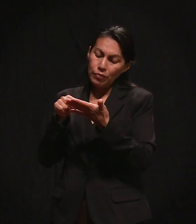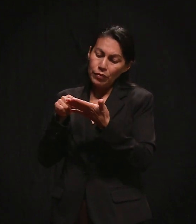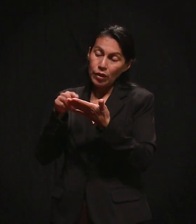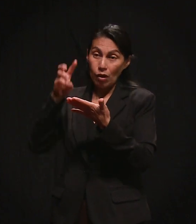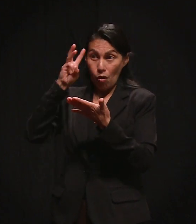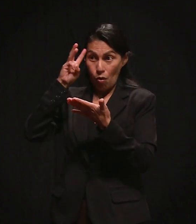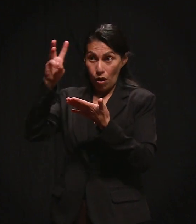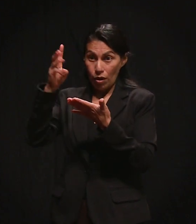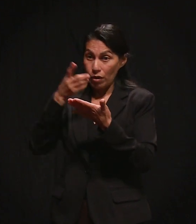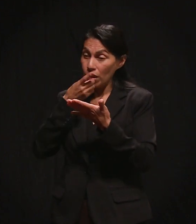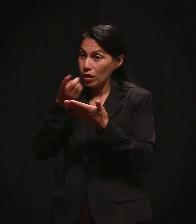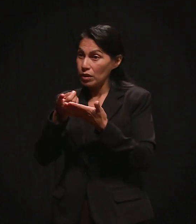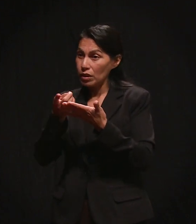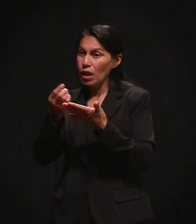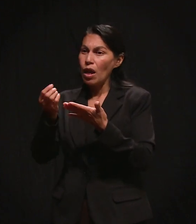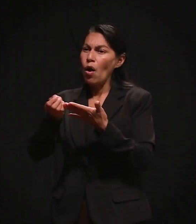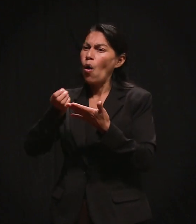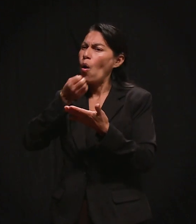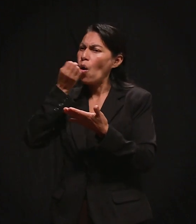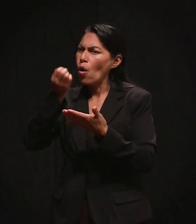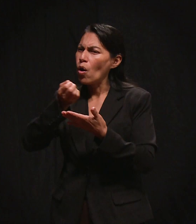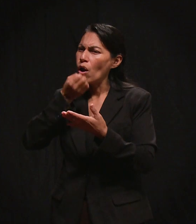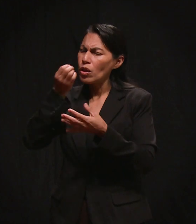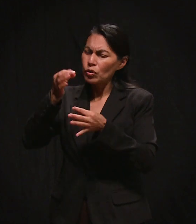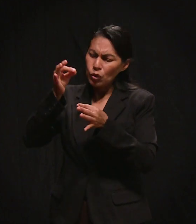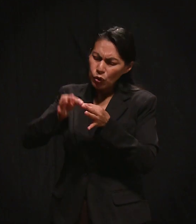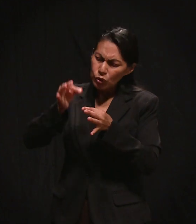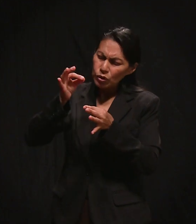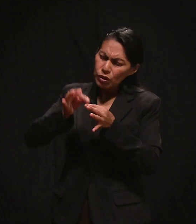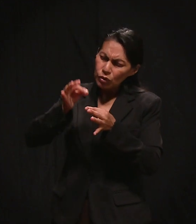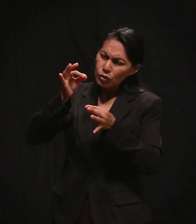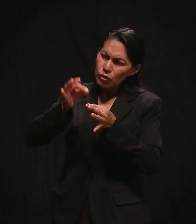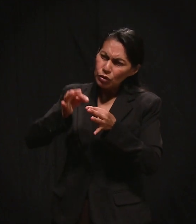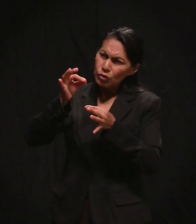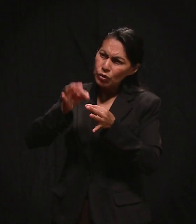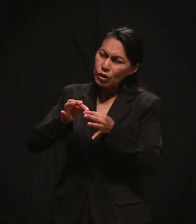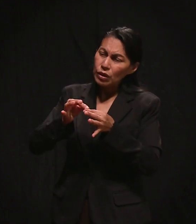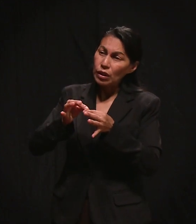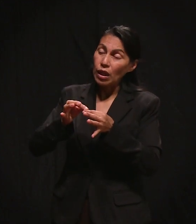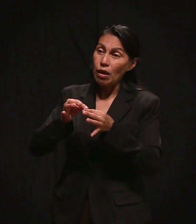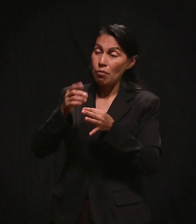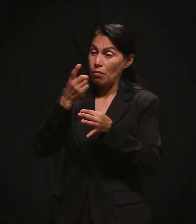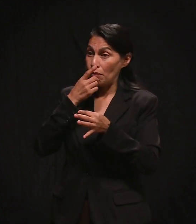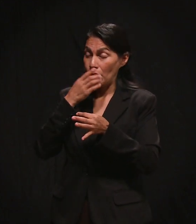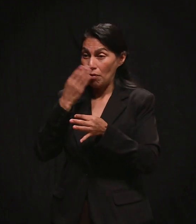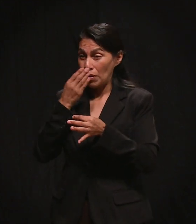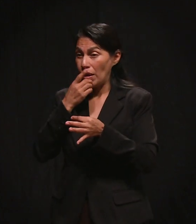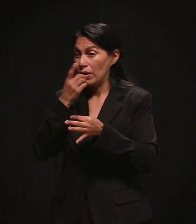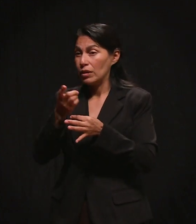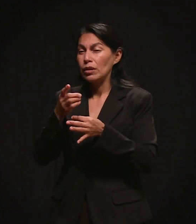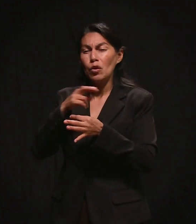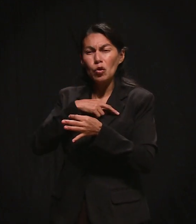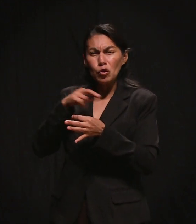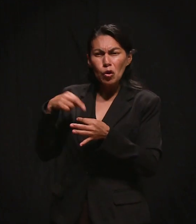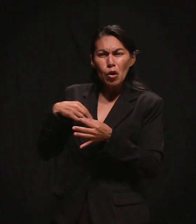constantes en la oración. Todo el tiempo. Y no solo pedir, también agradecer. La Biblia dice que debemos agradecer.